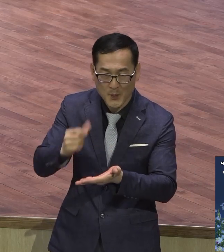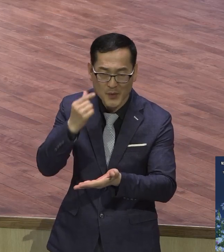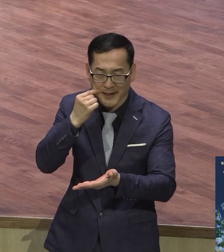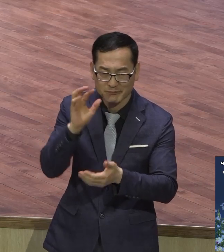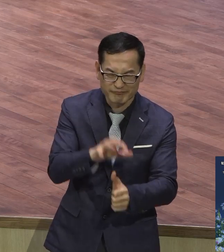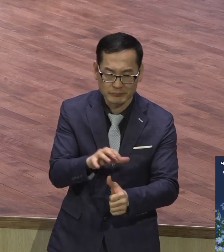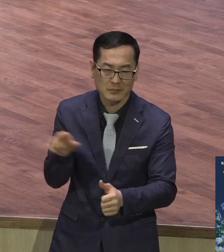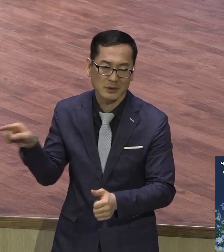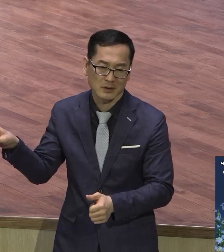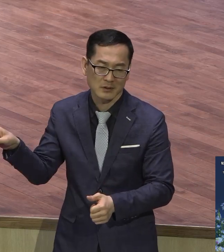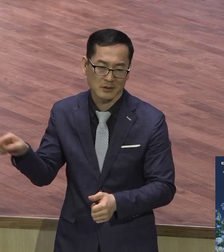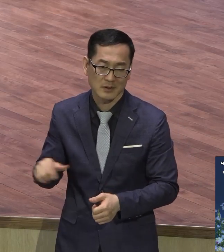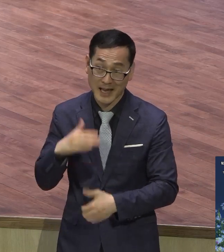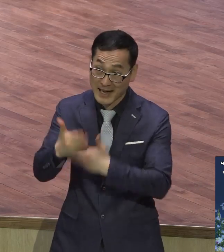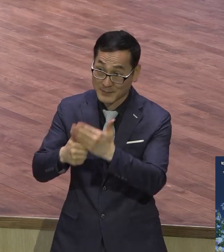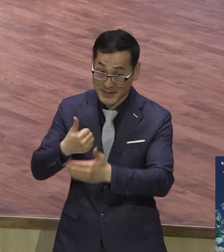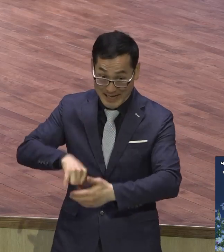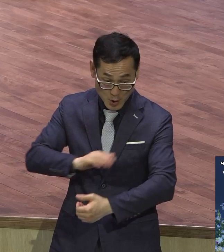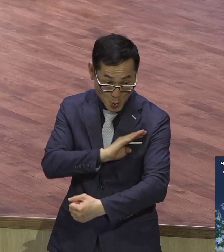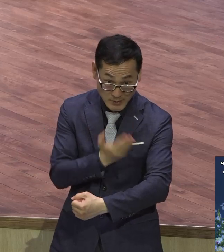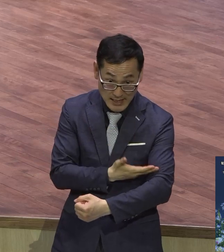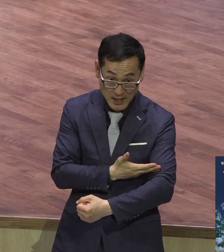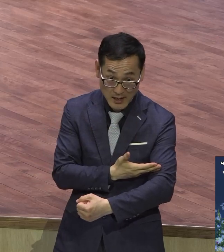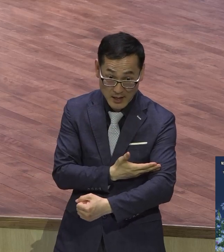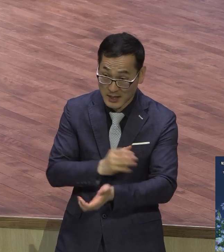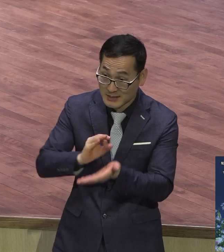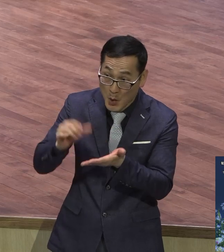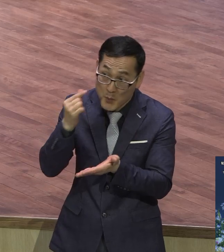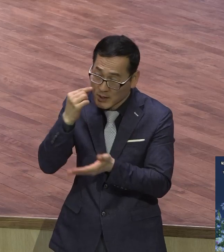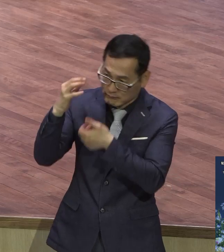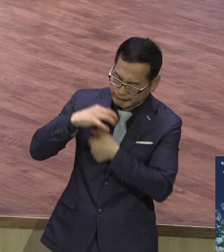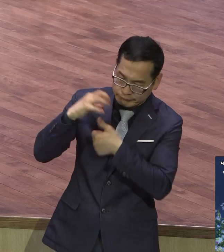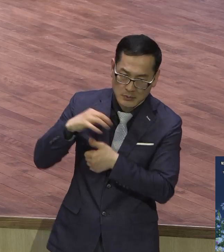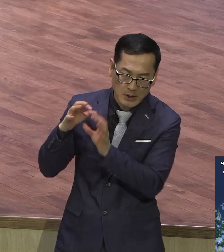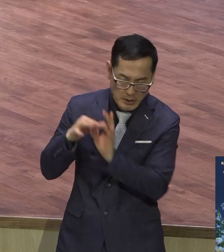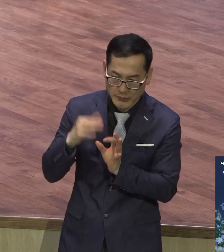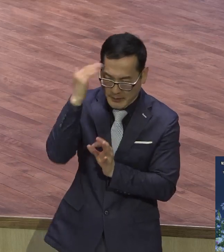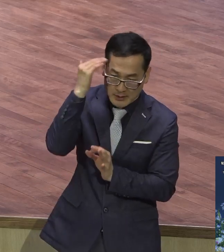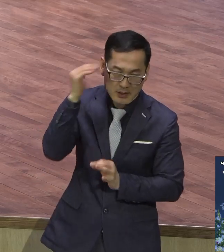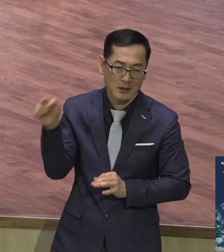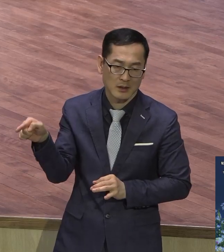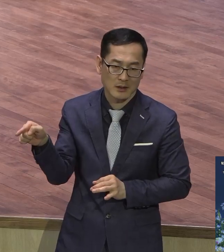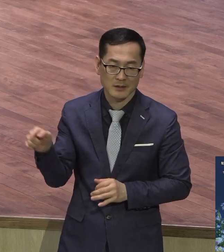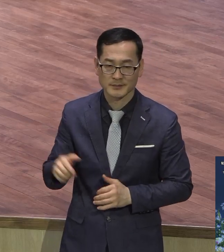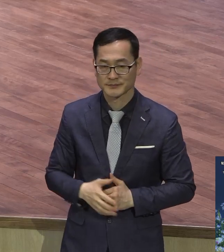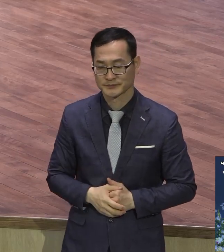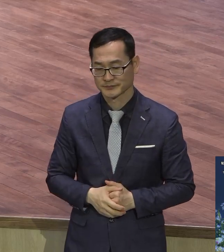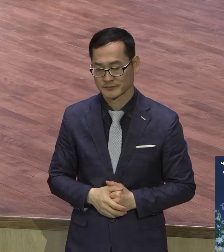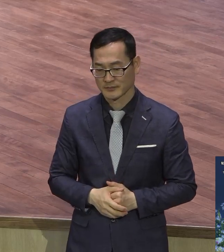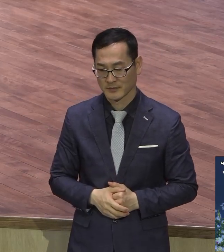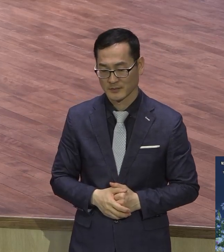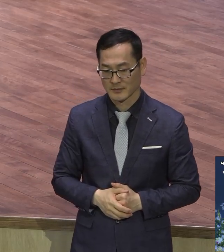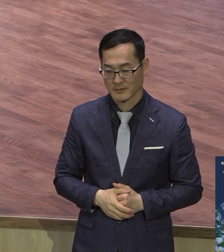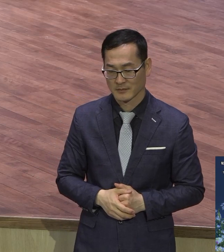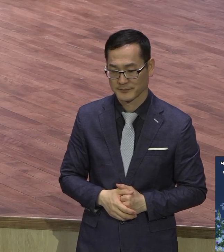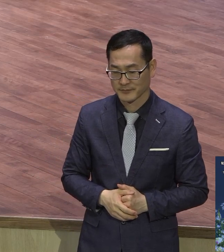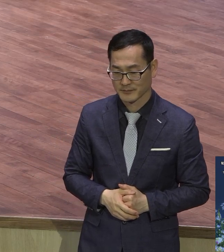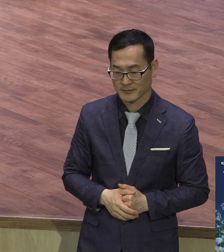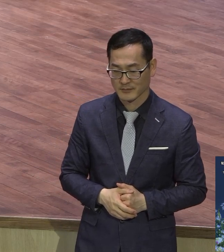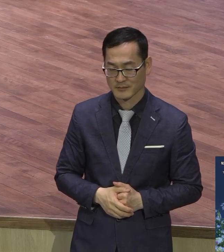하나님의 장애 권세가 어마어마한데 이거 모르도록 하고 사용 못하게 해요. 사용 못하잖아요.